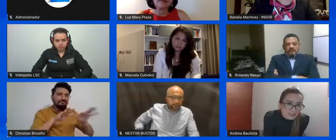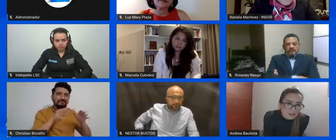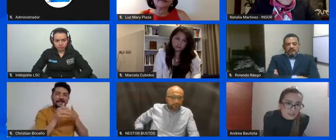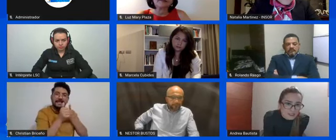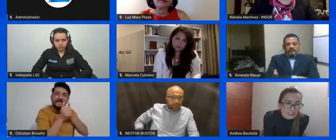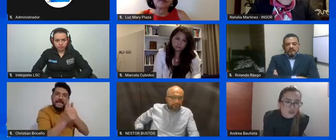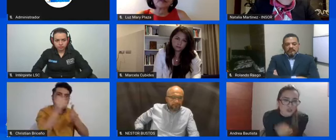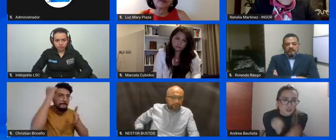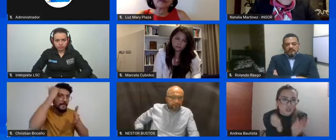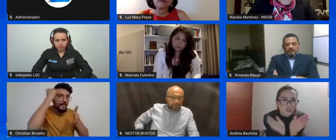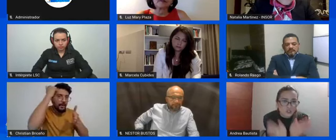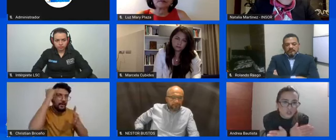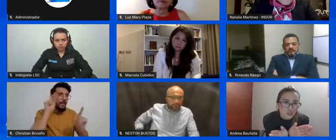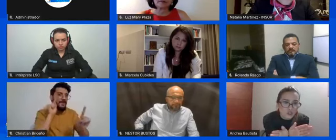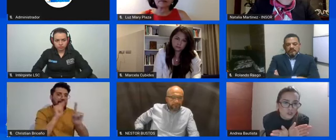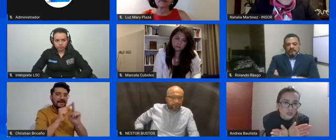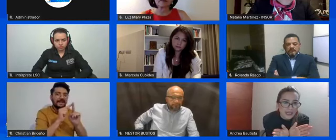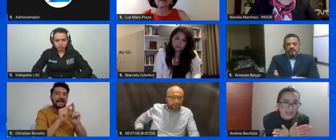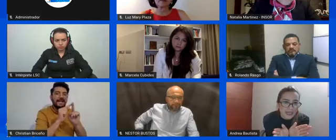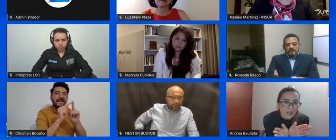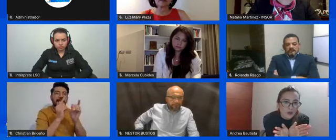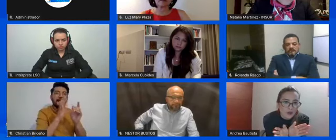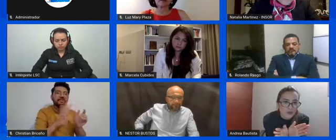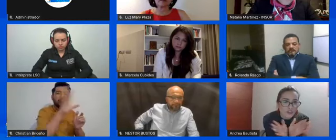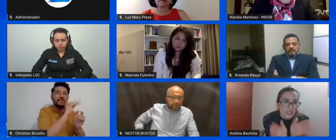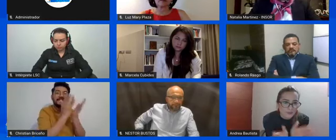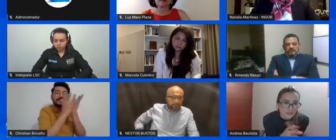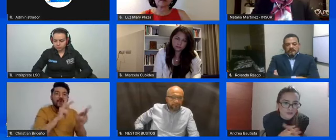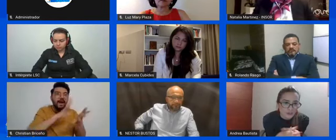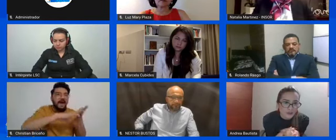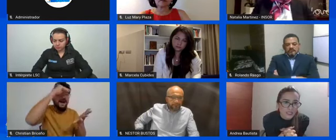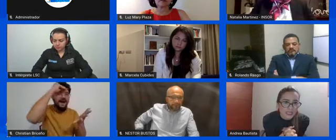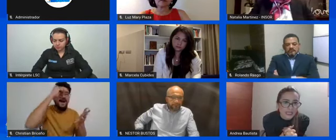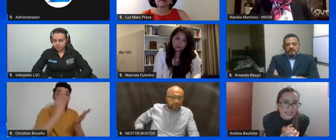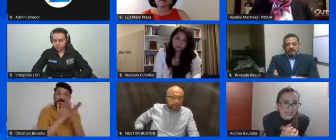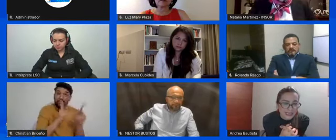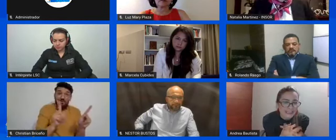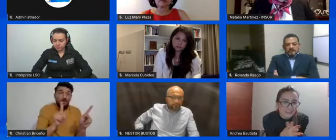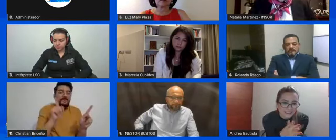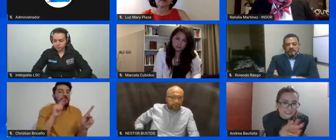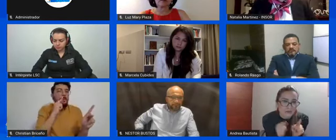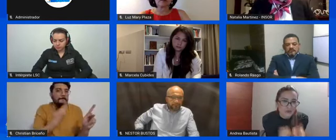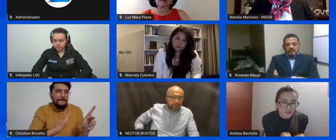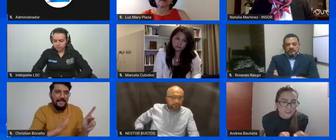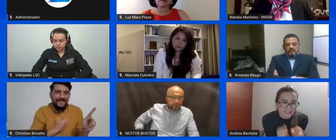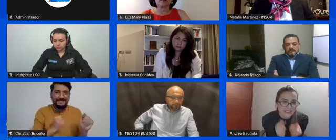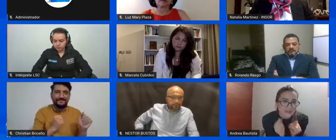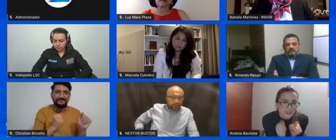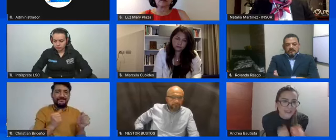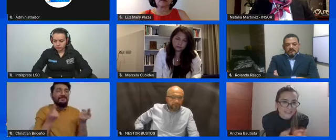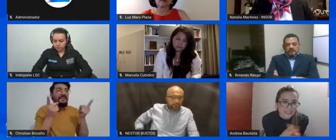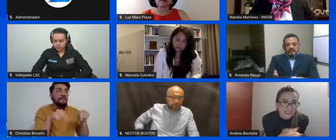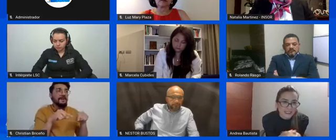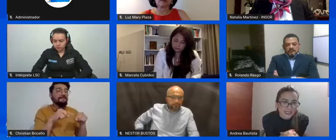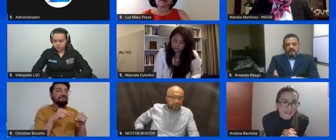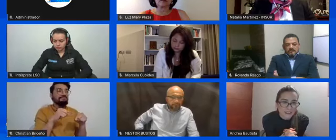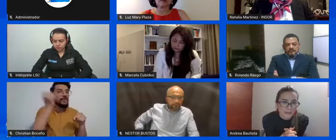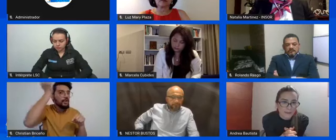todas esas personas. Entonces, son dos, como dos caminos, ¿no? Que lo necesitamos que